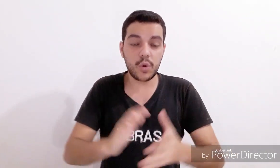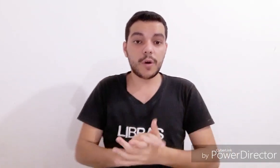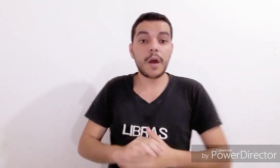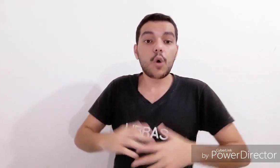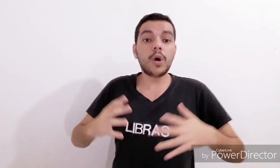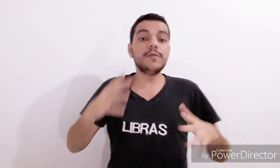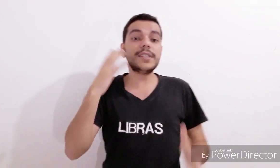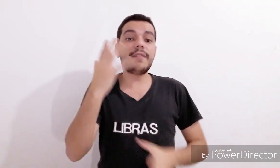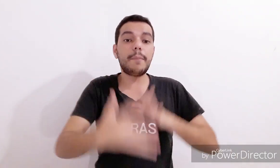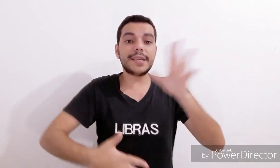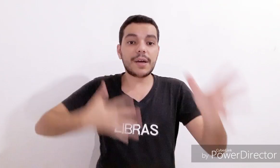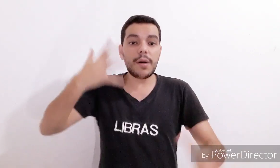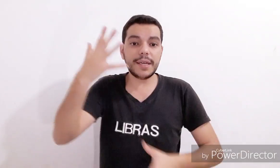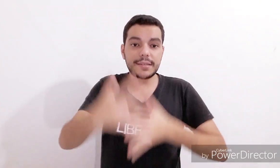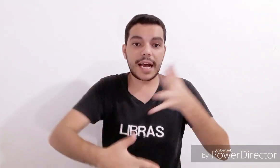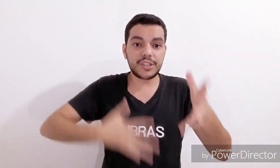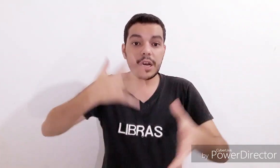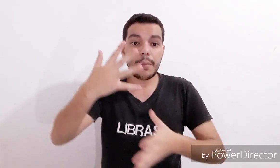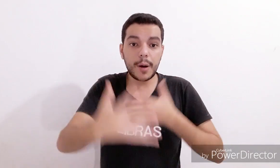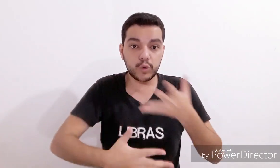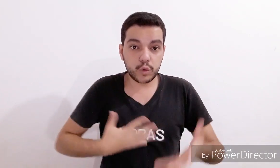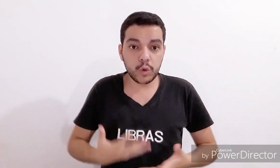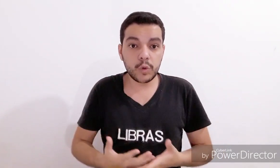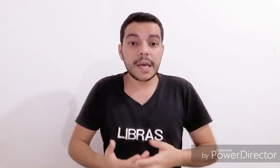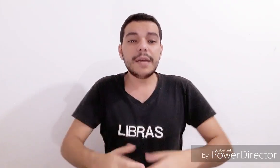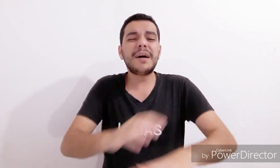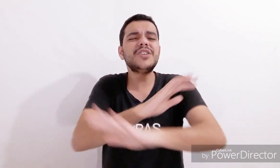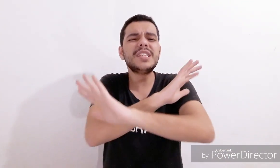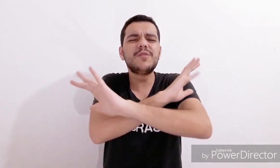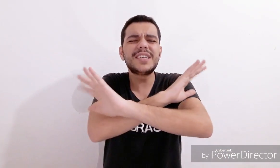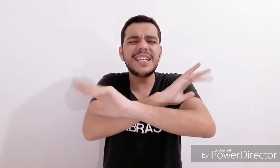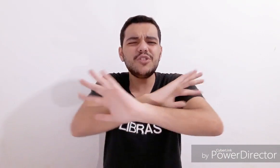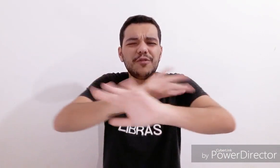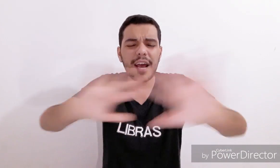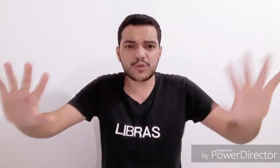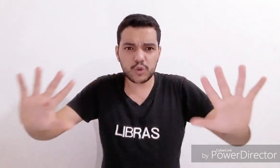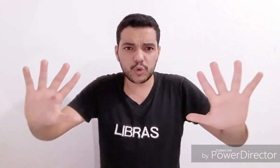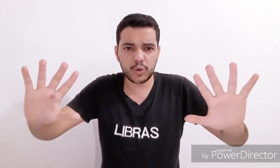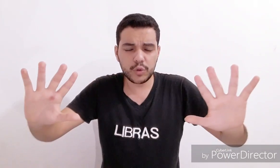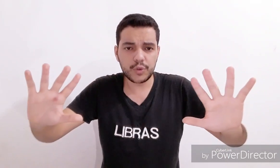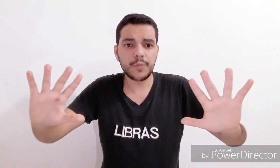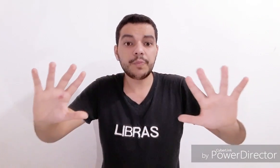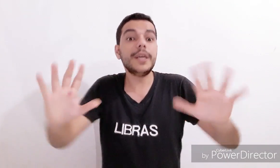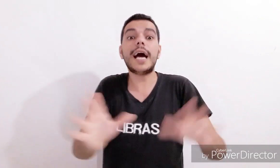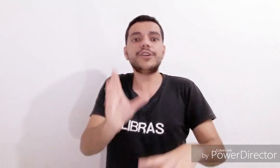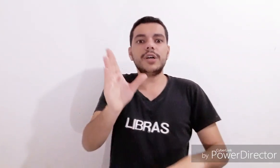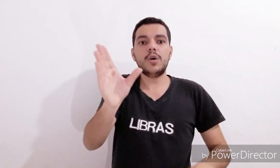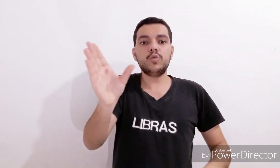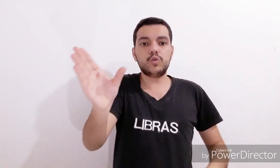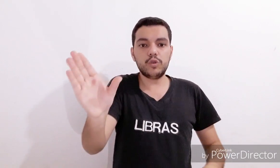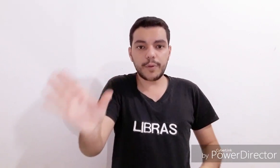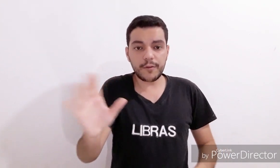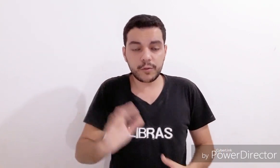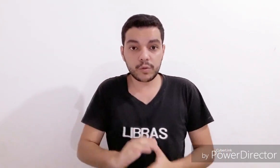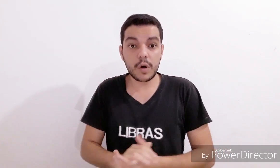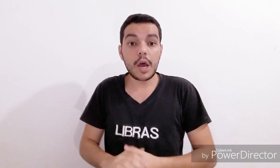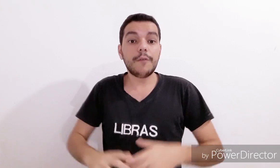sinalizador. Quando você vai passar uma mensagem para o surdo, imagine que você tem diversos surdos e haja um surdo profundo.